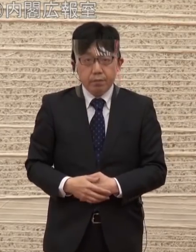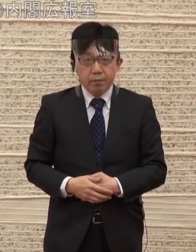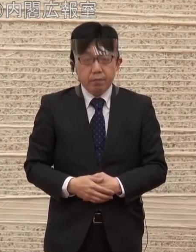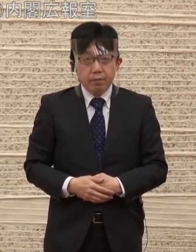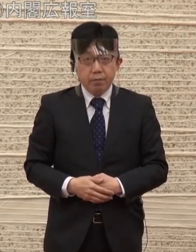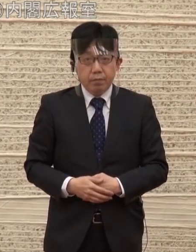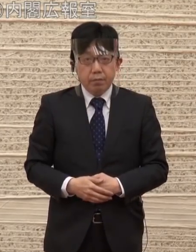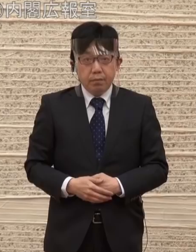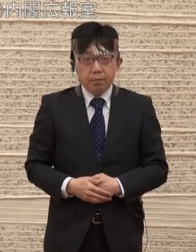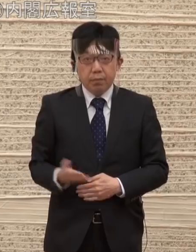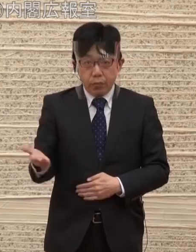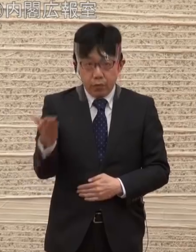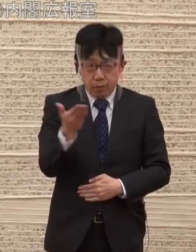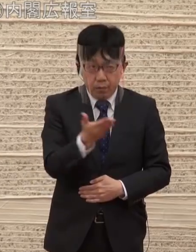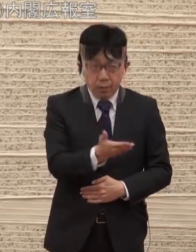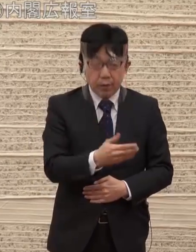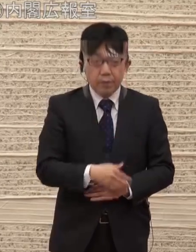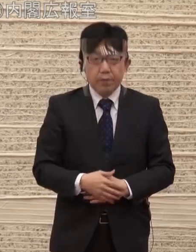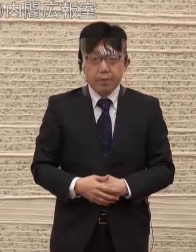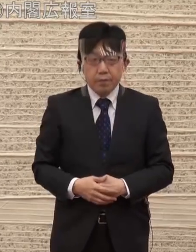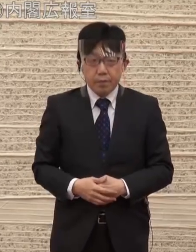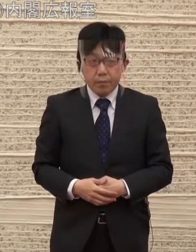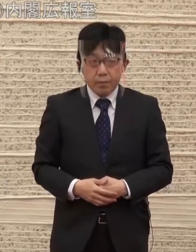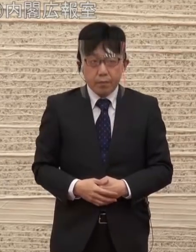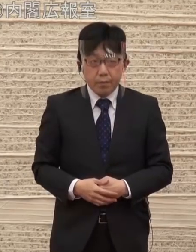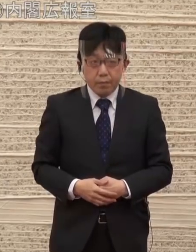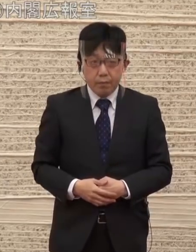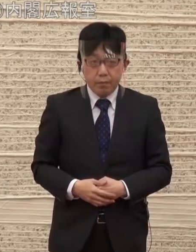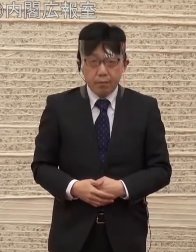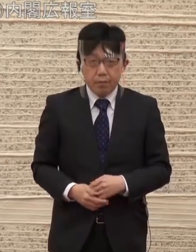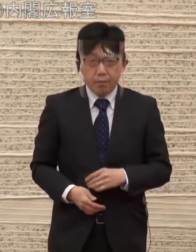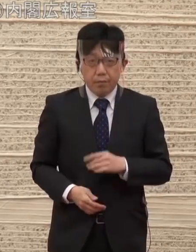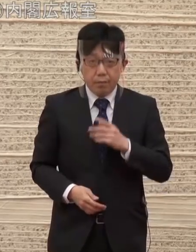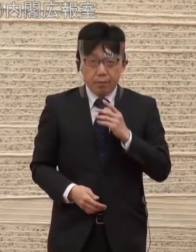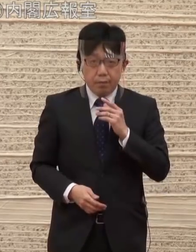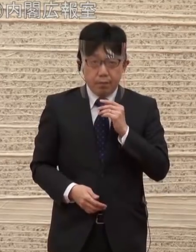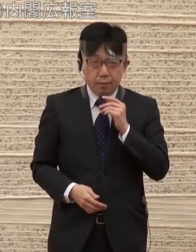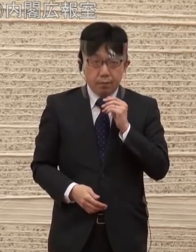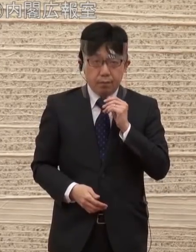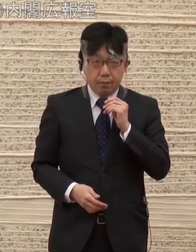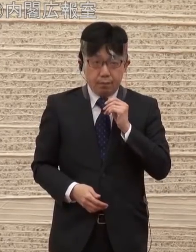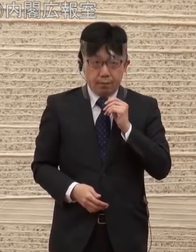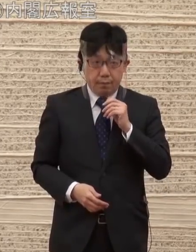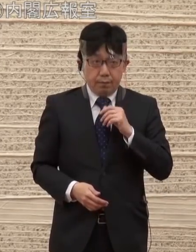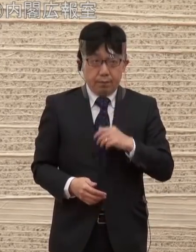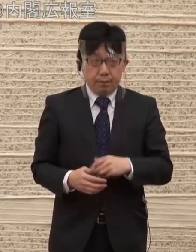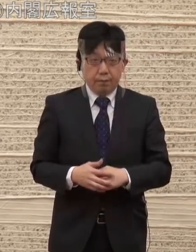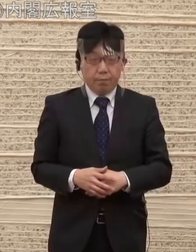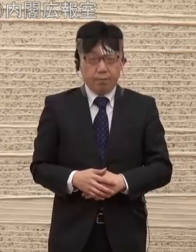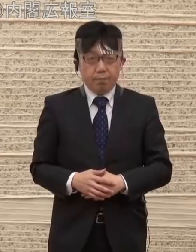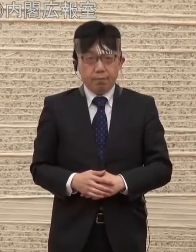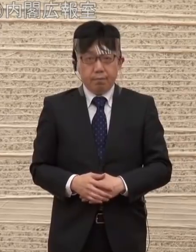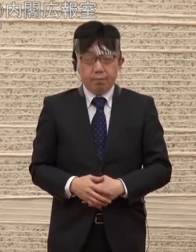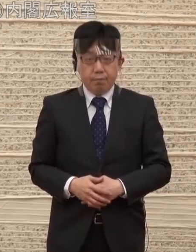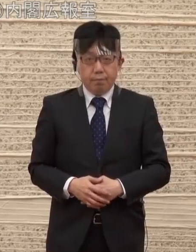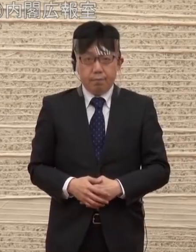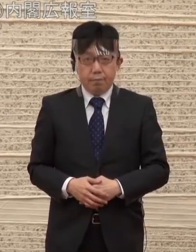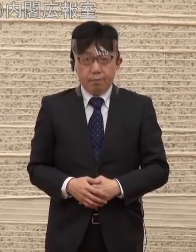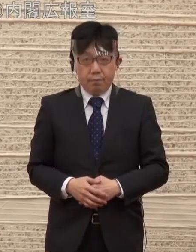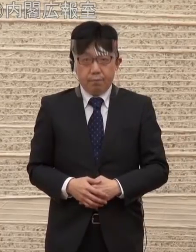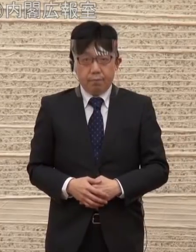はいそれでは次いっちゃあの至宝ぼさん下窪山さ